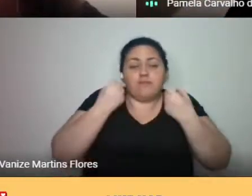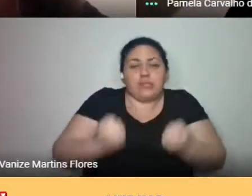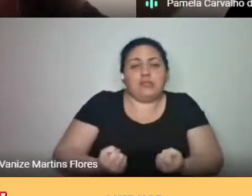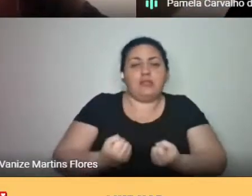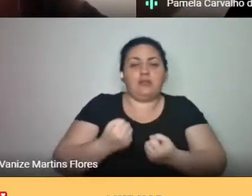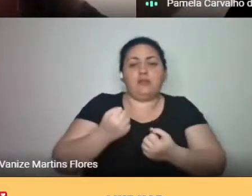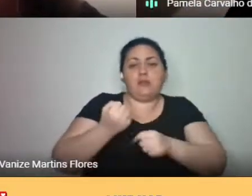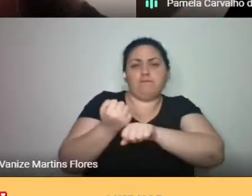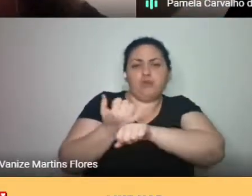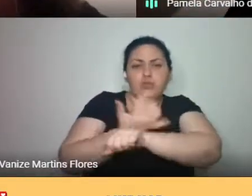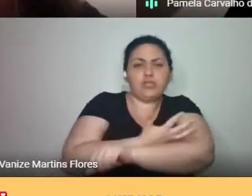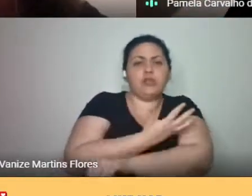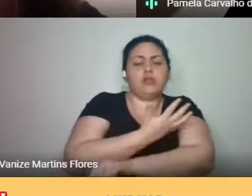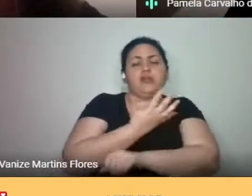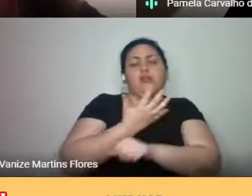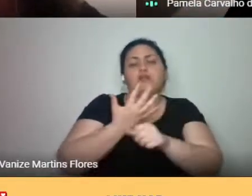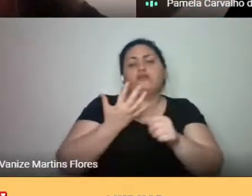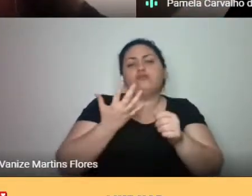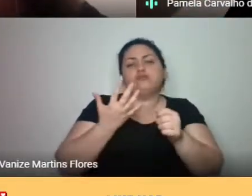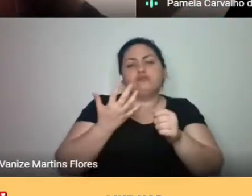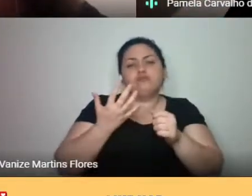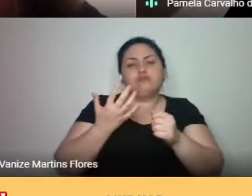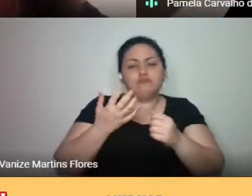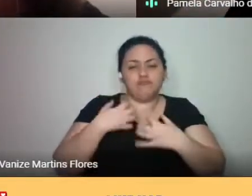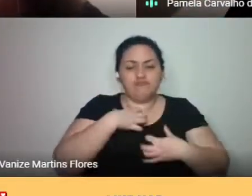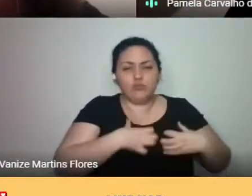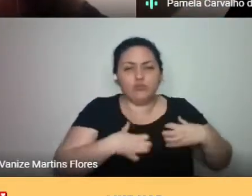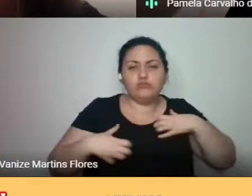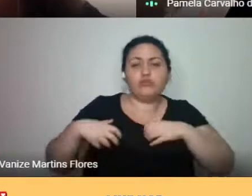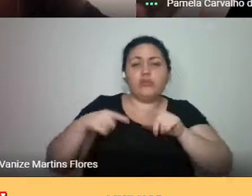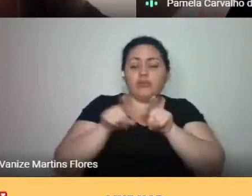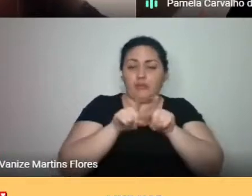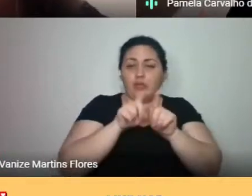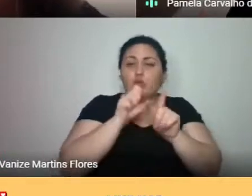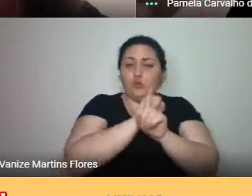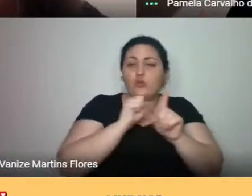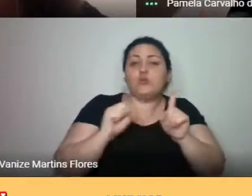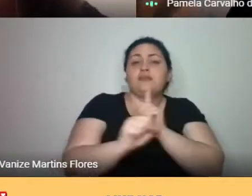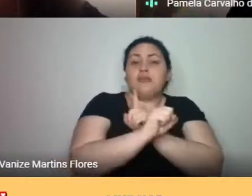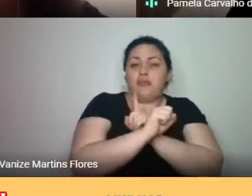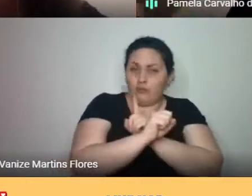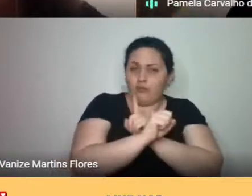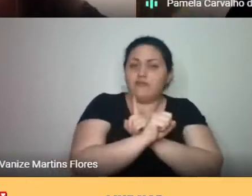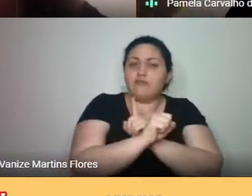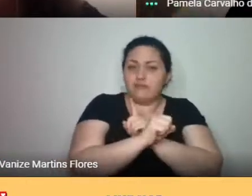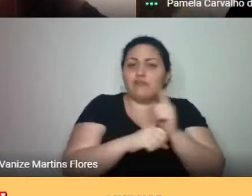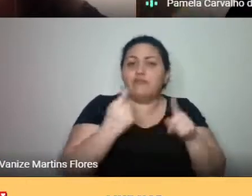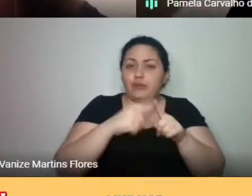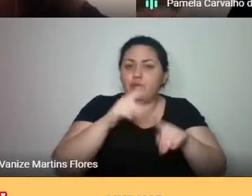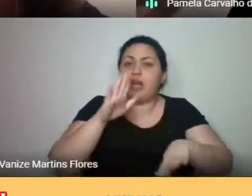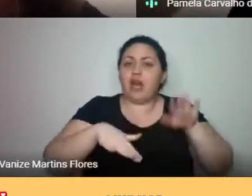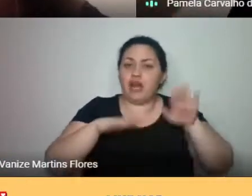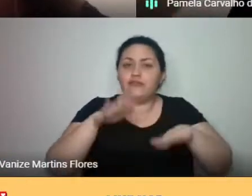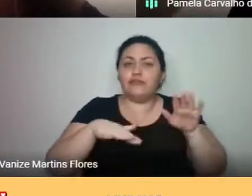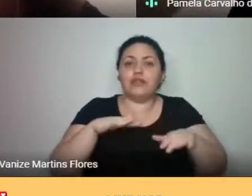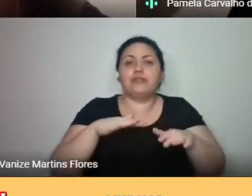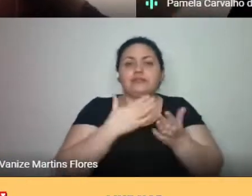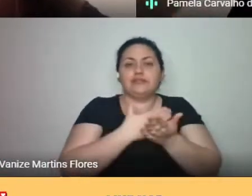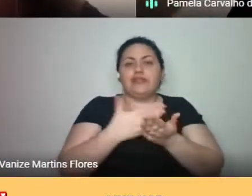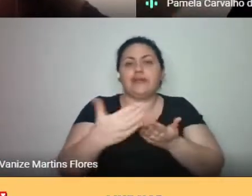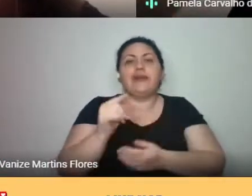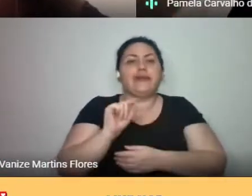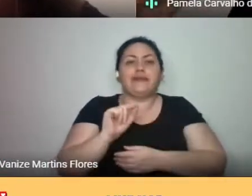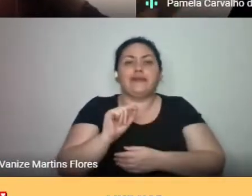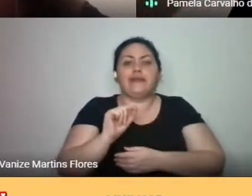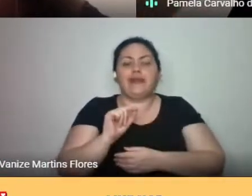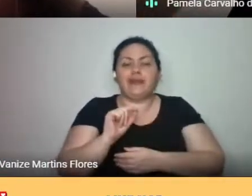um custo social também, né, porque dependendo a gente vai estar deixando de investir em uma